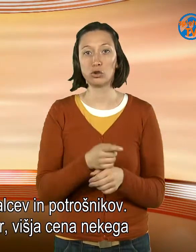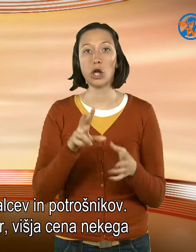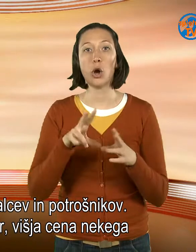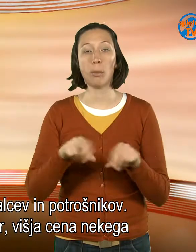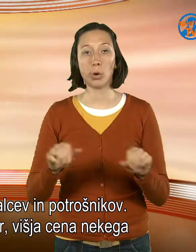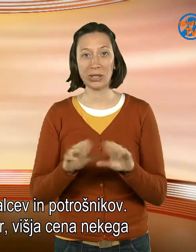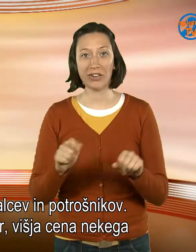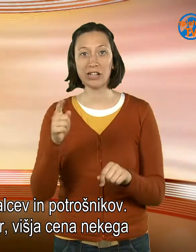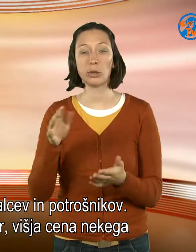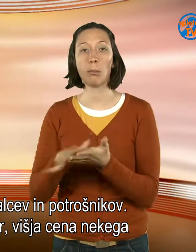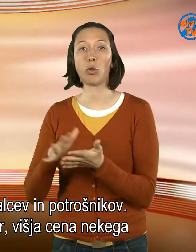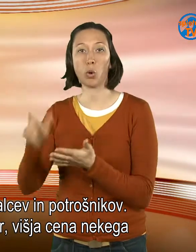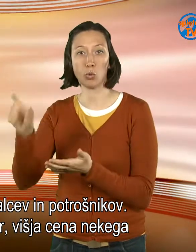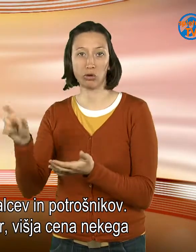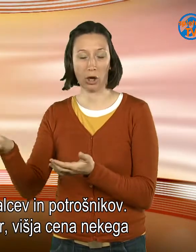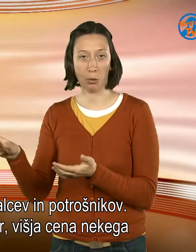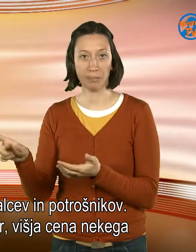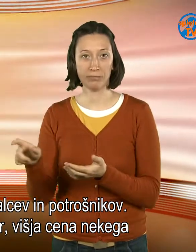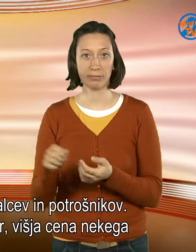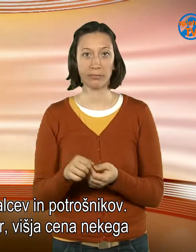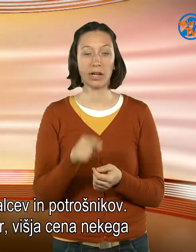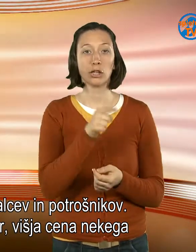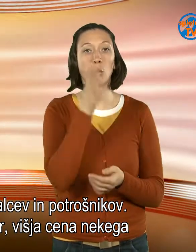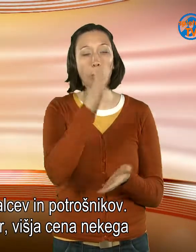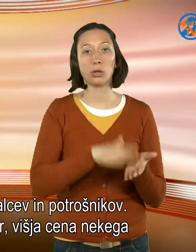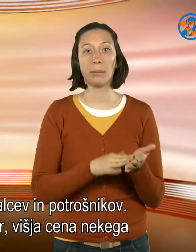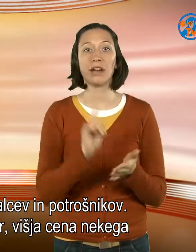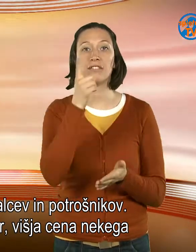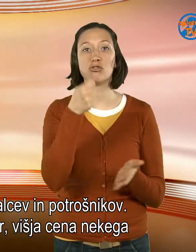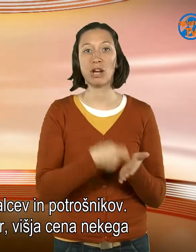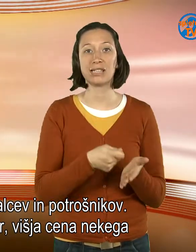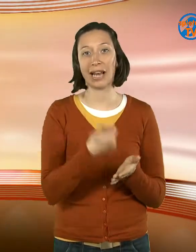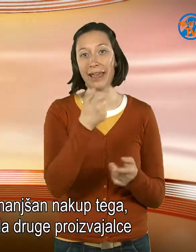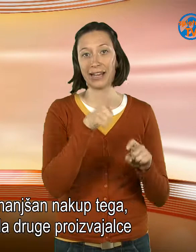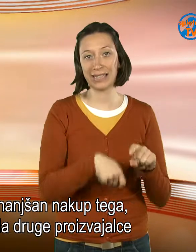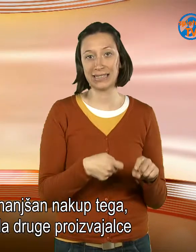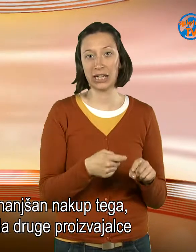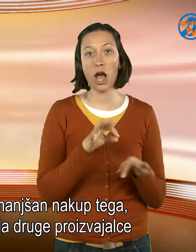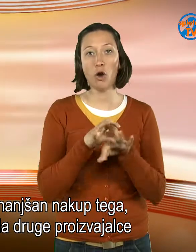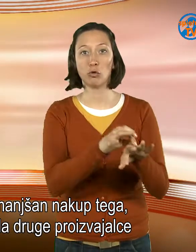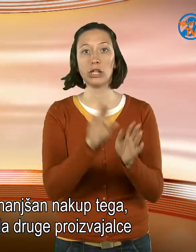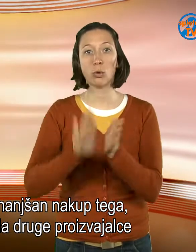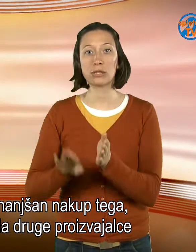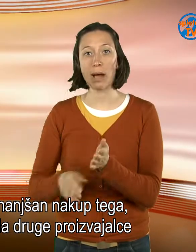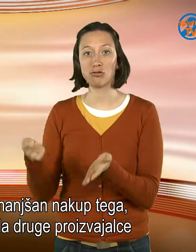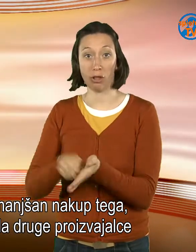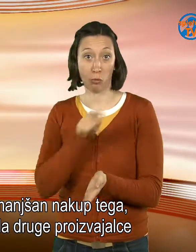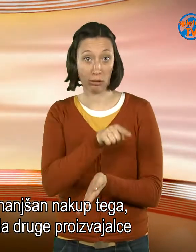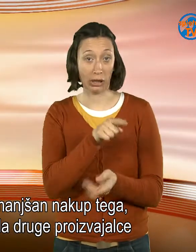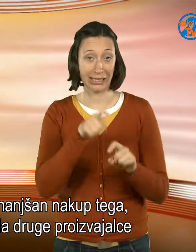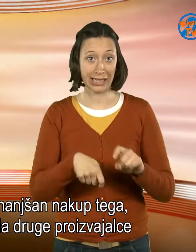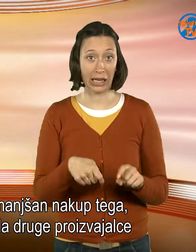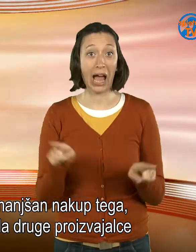odločitev proizvajalcev in potrošnikov. Tako bo na primer višja cena nekega izdelka vodila v zmanjšan nakup